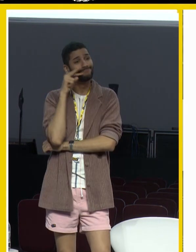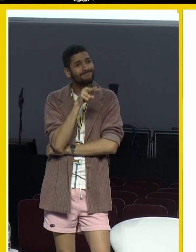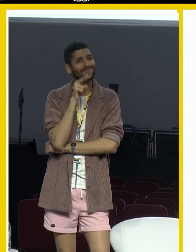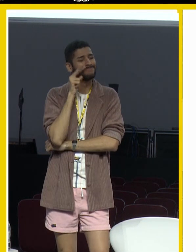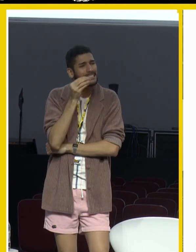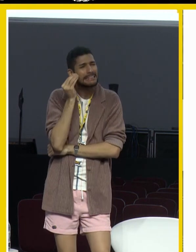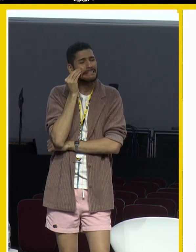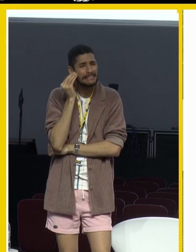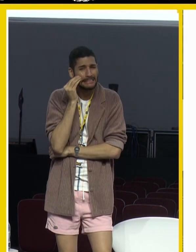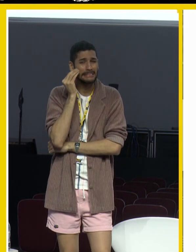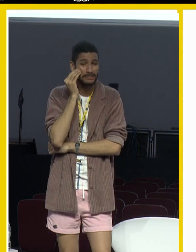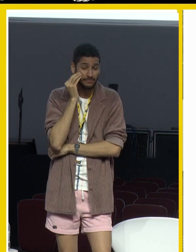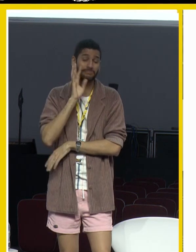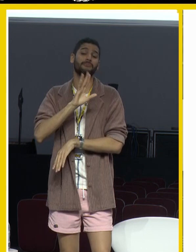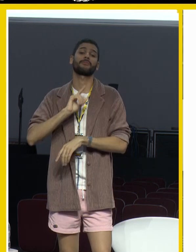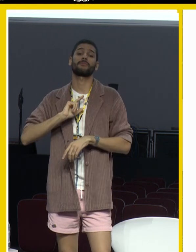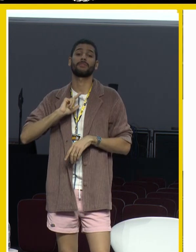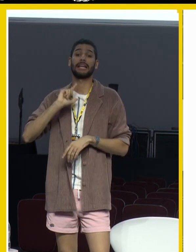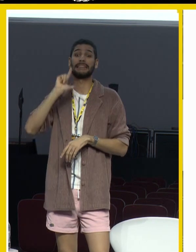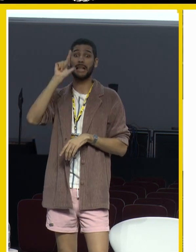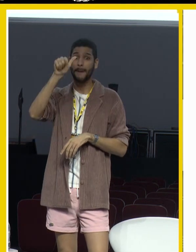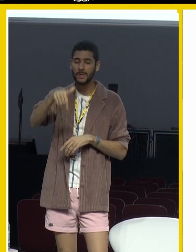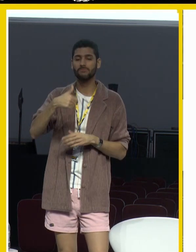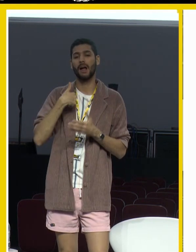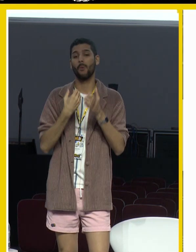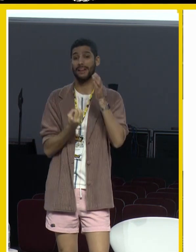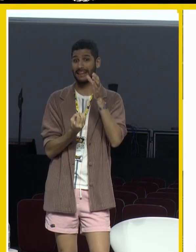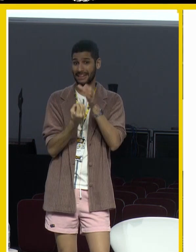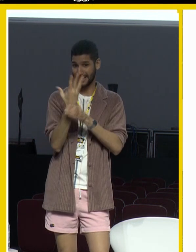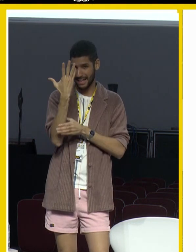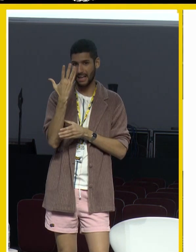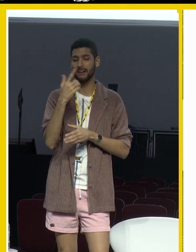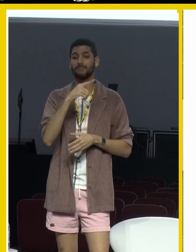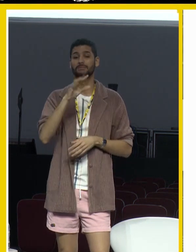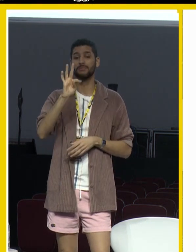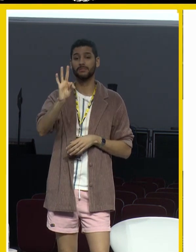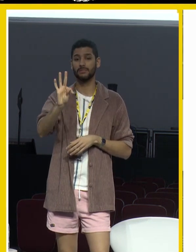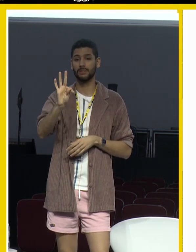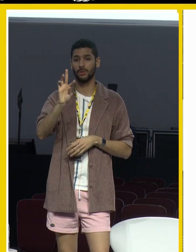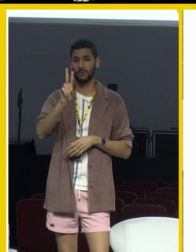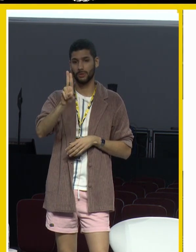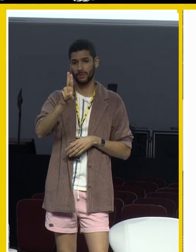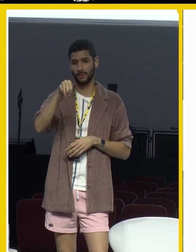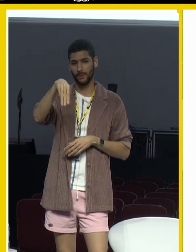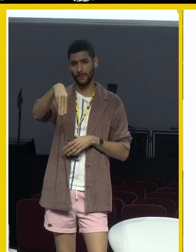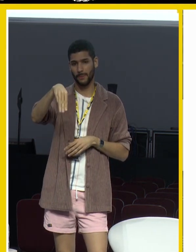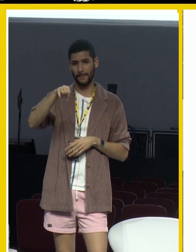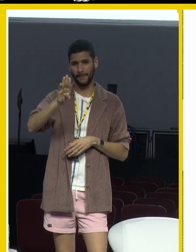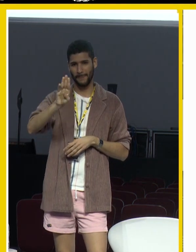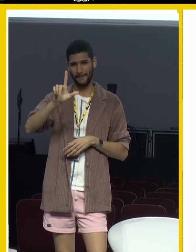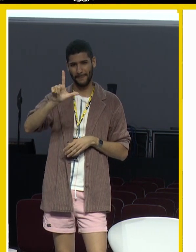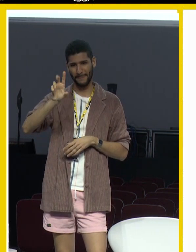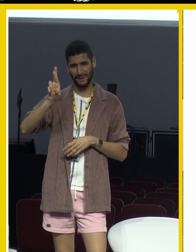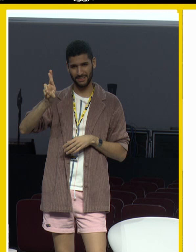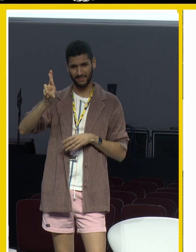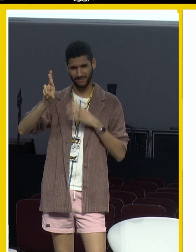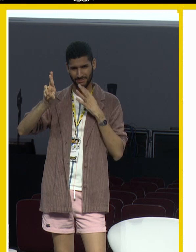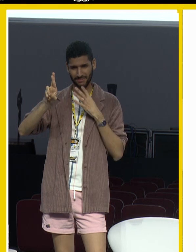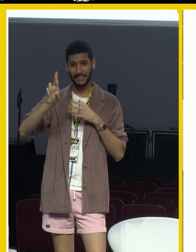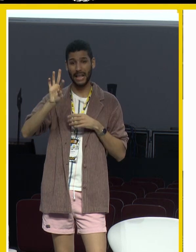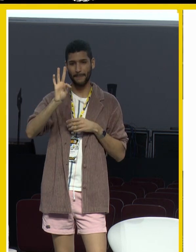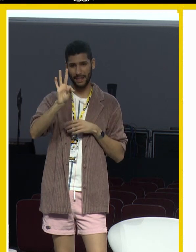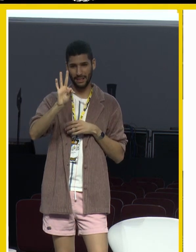tem coisas que eu não consigo e tem coisas que não tem acessibilidade e aí fui tentando tentando atividade de criar meu canal